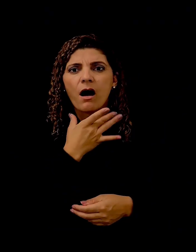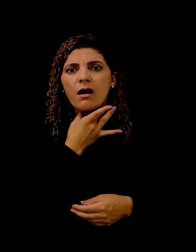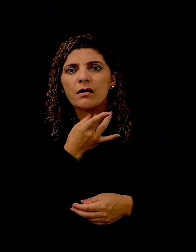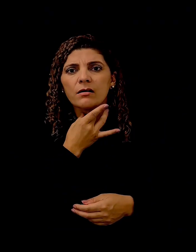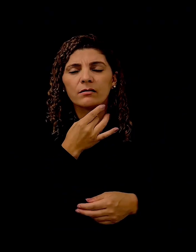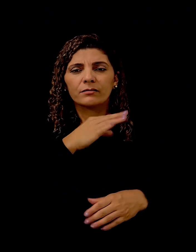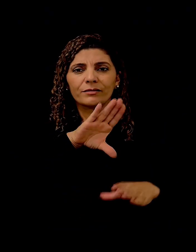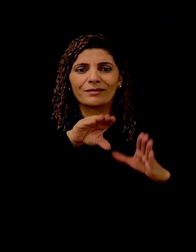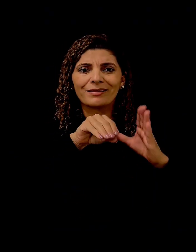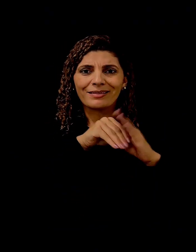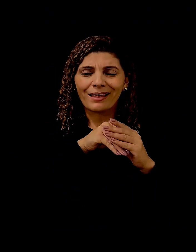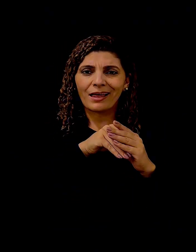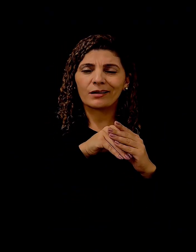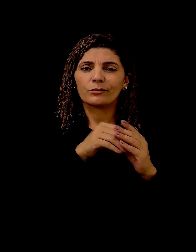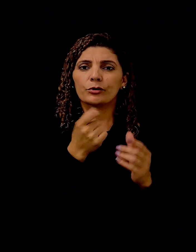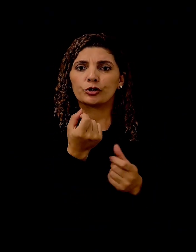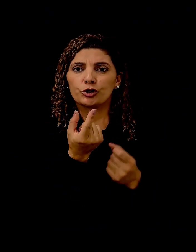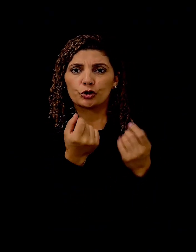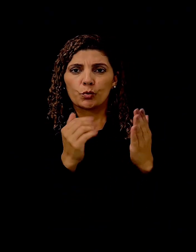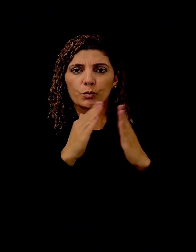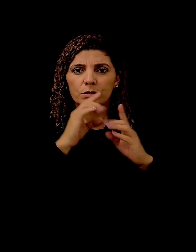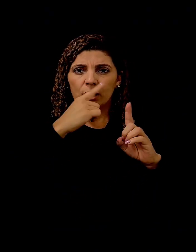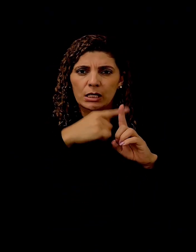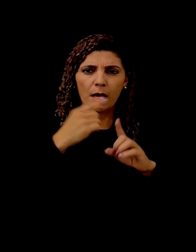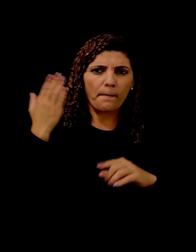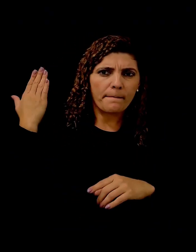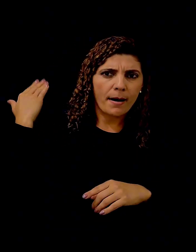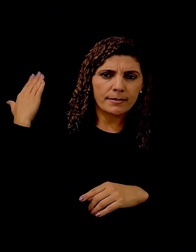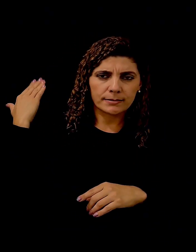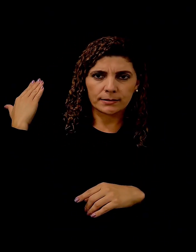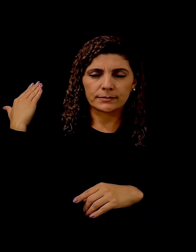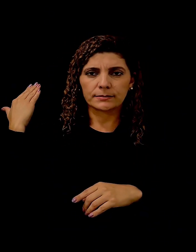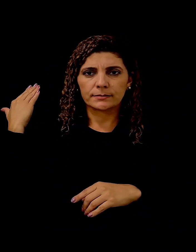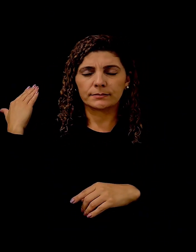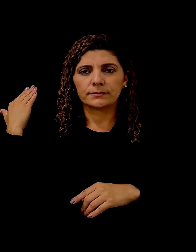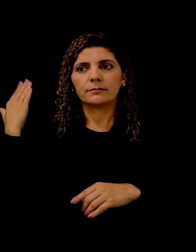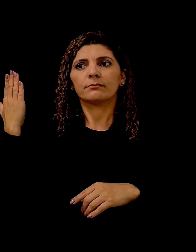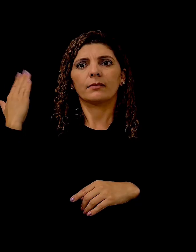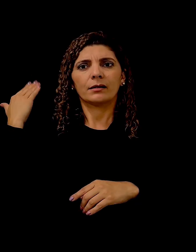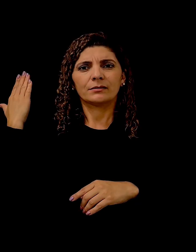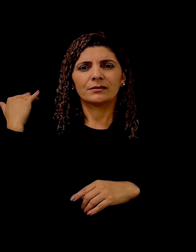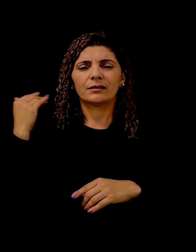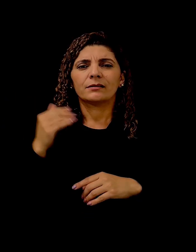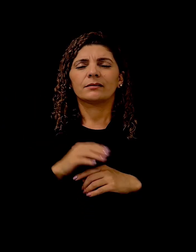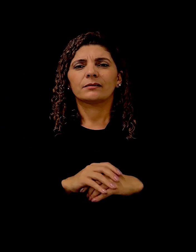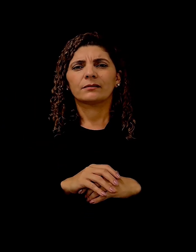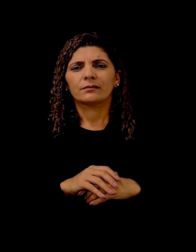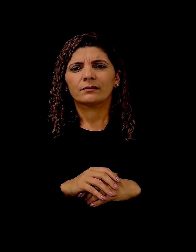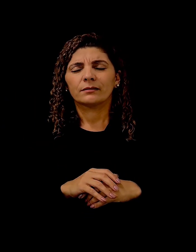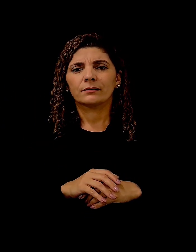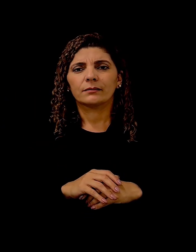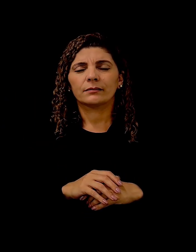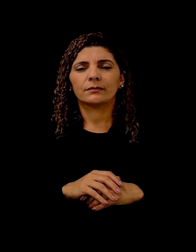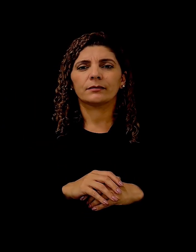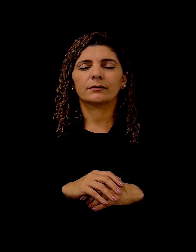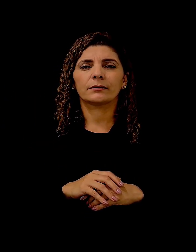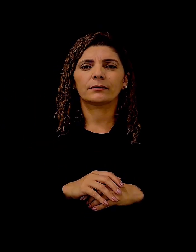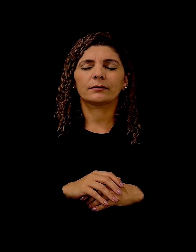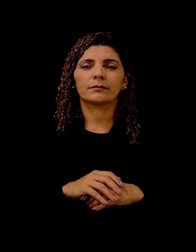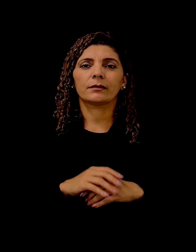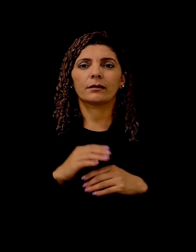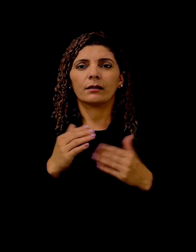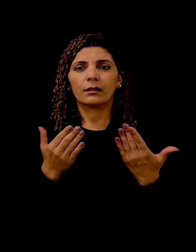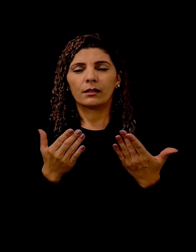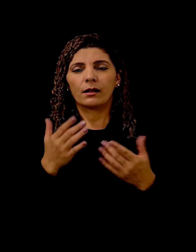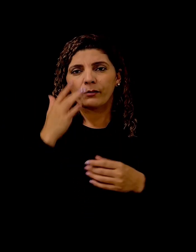sinagogas, quer dizer, nas igrejas. A igreja hoje, naquela altura, era sinagoga. Os hipócritas